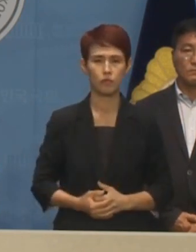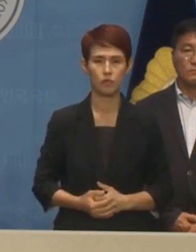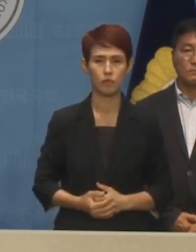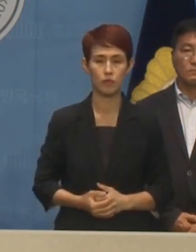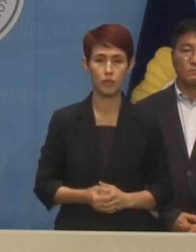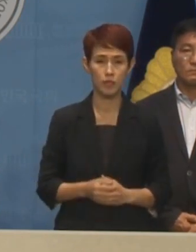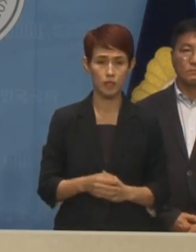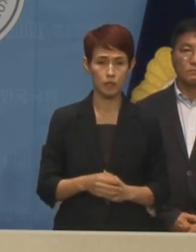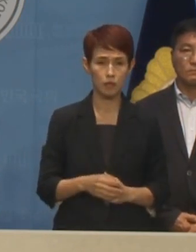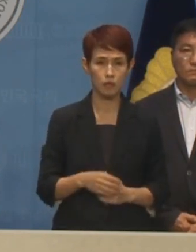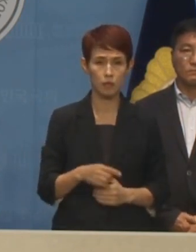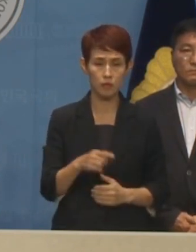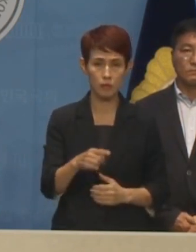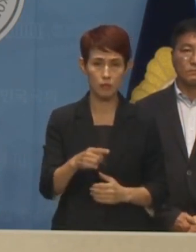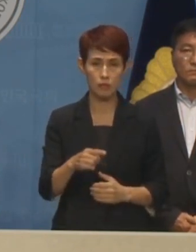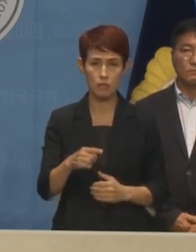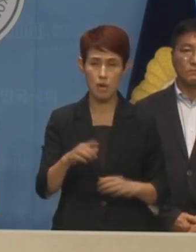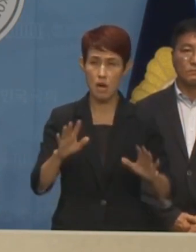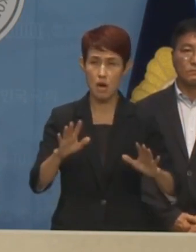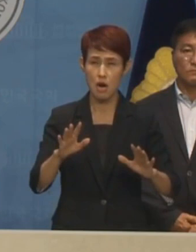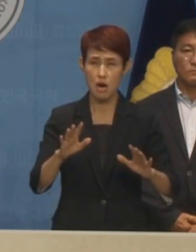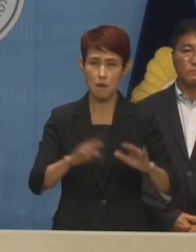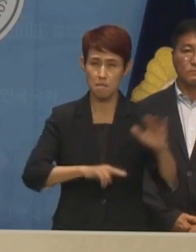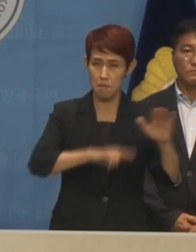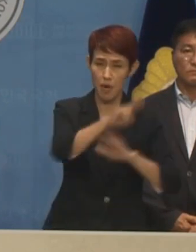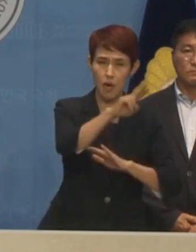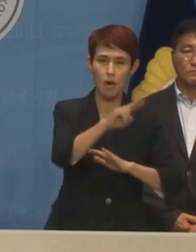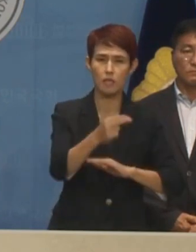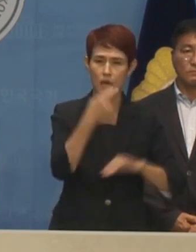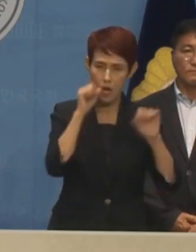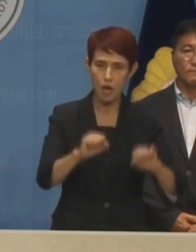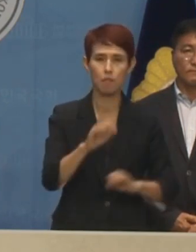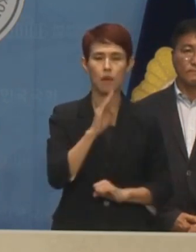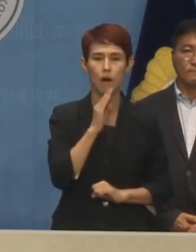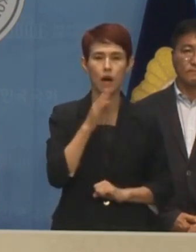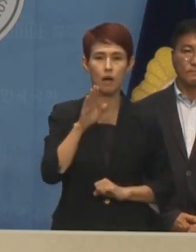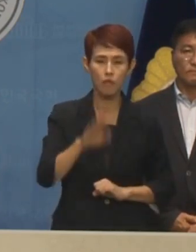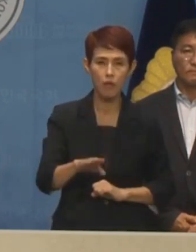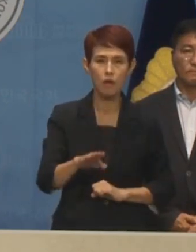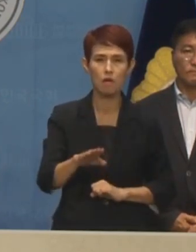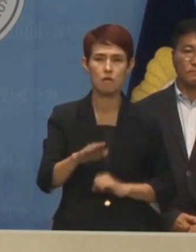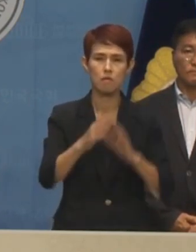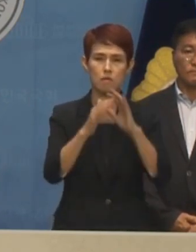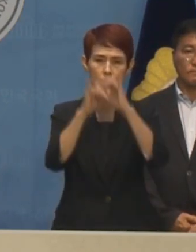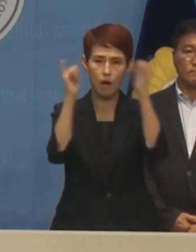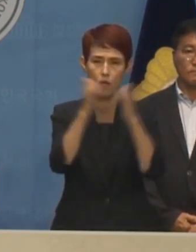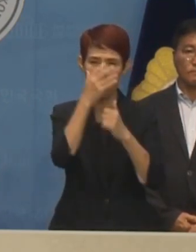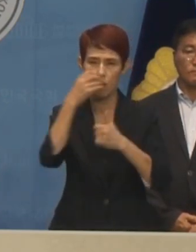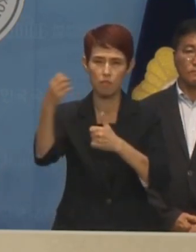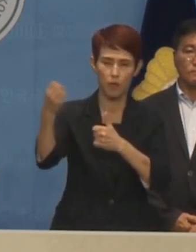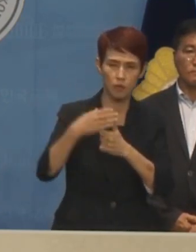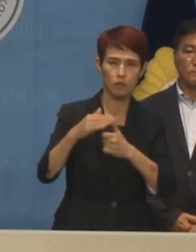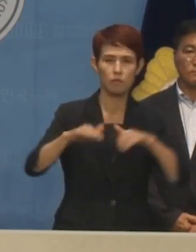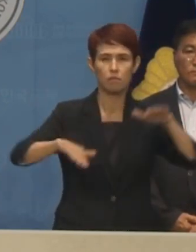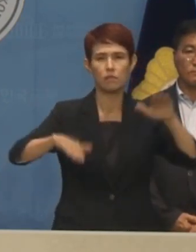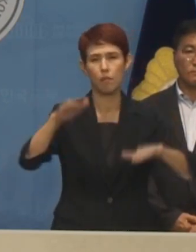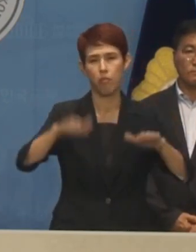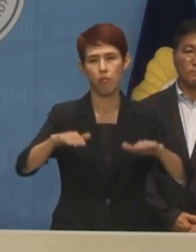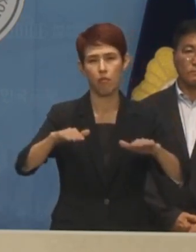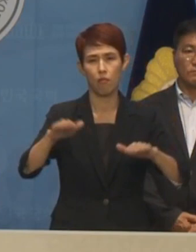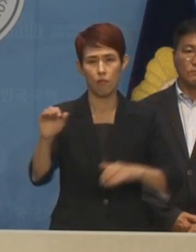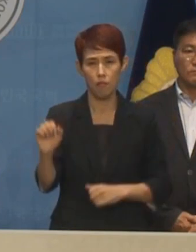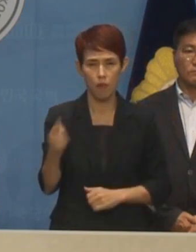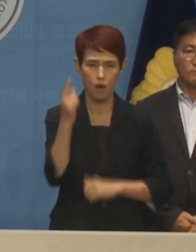유족들은 겨우 학살을 피해 목숨은 건졌지만 사회적 멸시와 차별, 연좌제 등으로